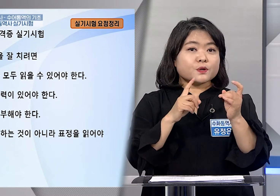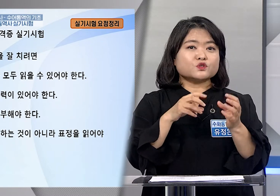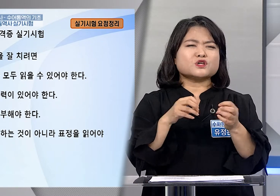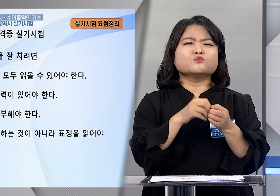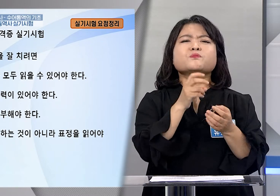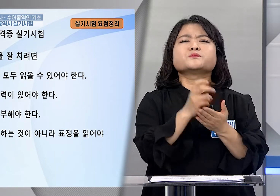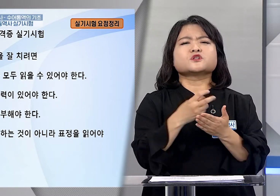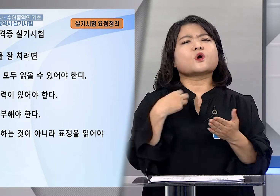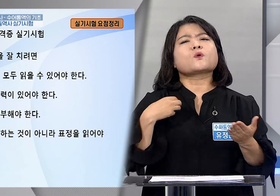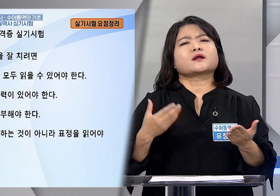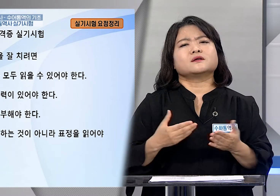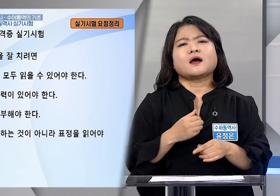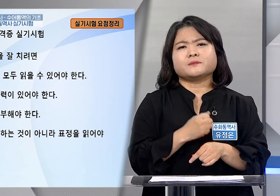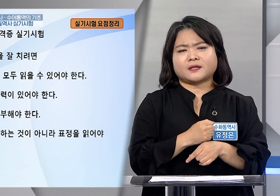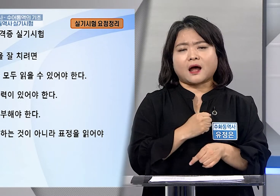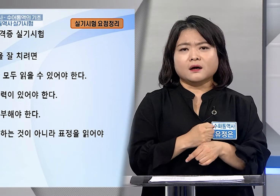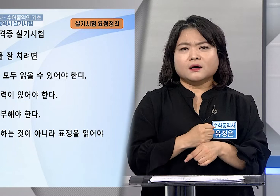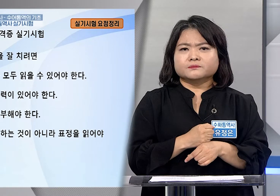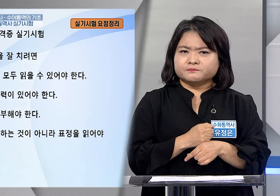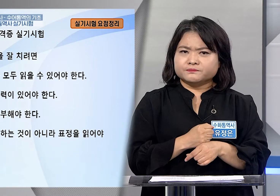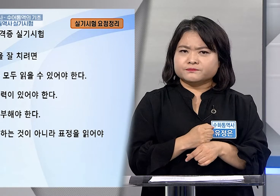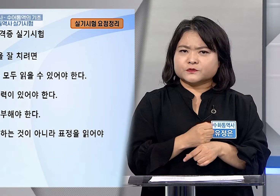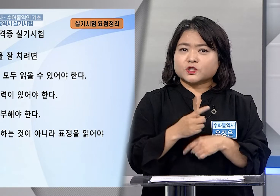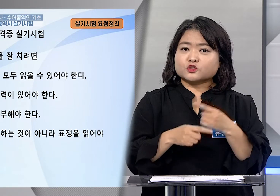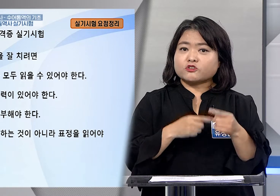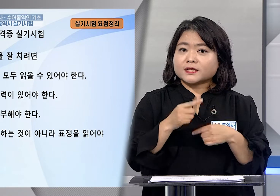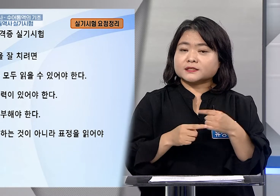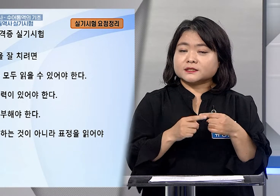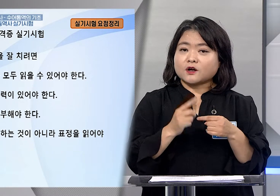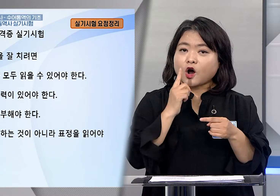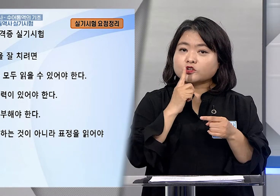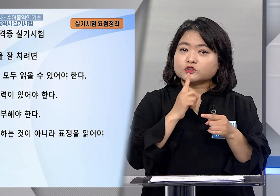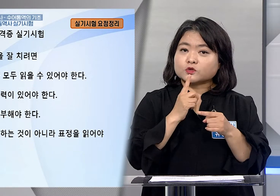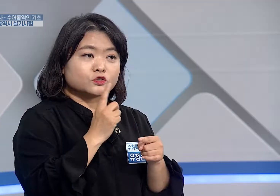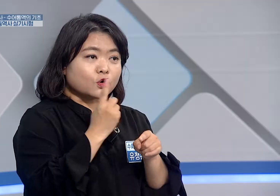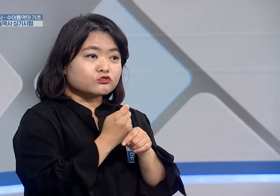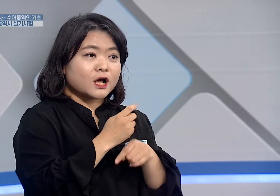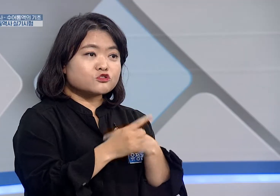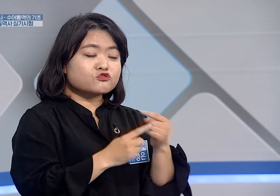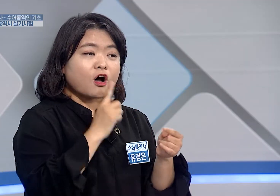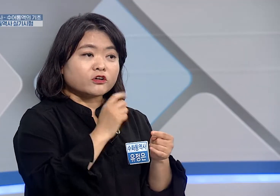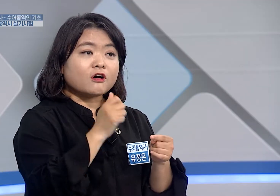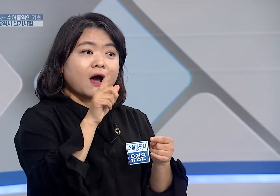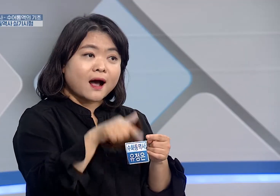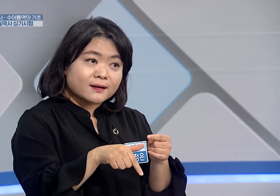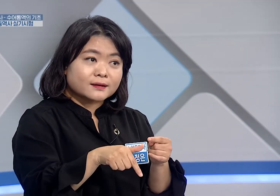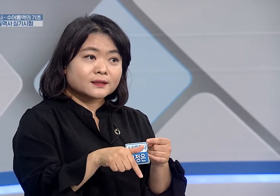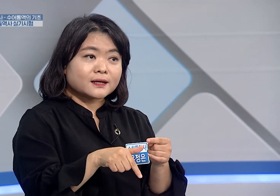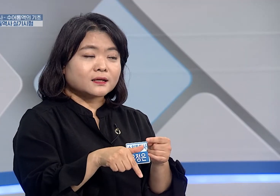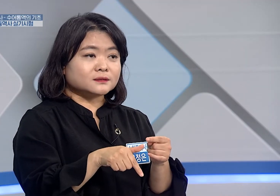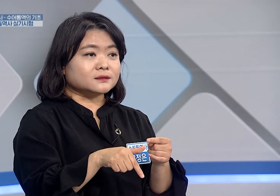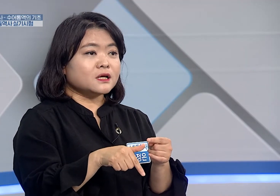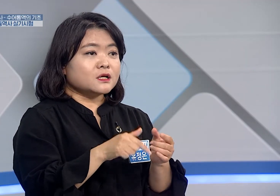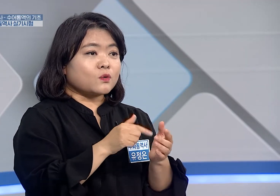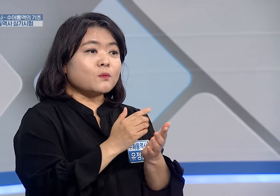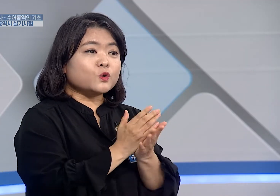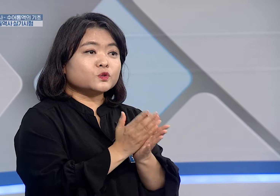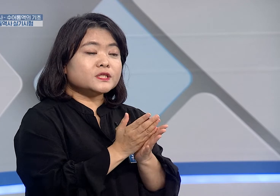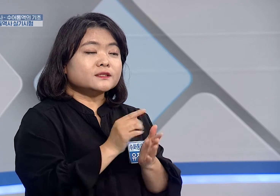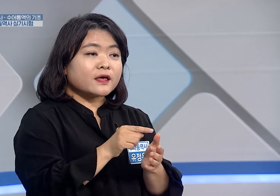표정이 문법적인 역할을 합니다. 우리가 수화를 언어적으로 연구한 수화 언어학이라는 과목도